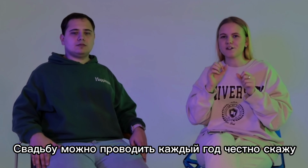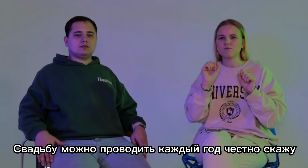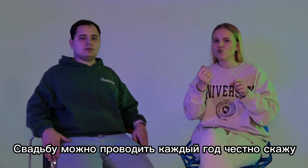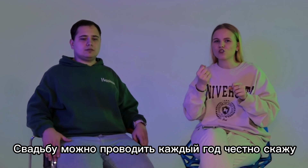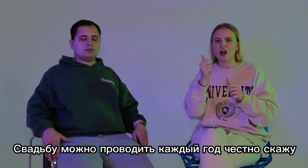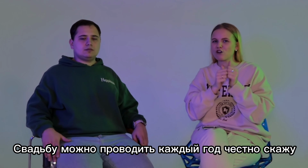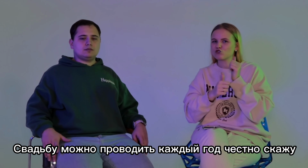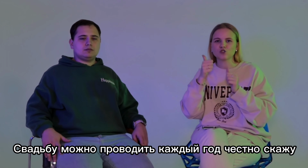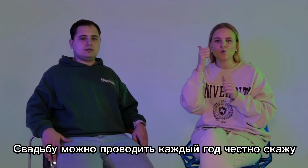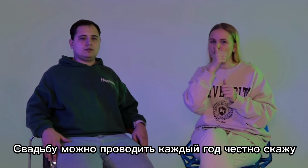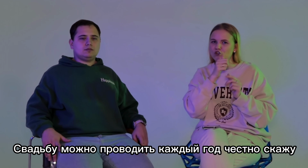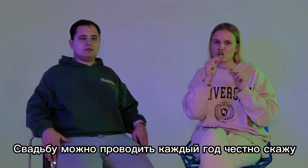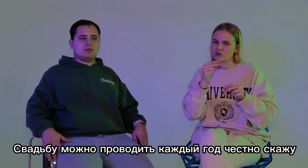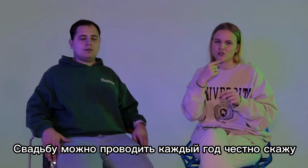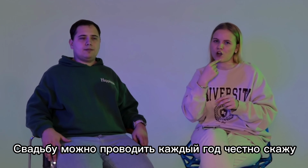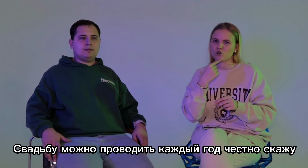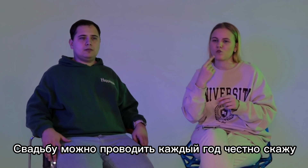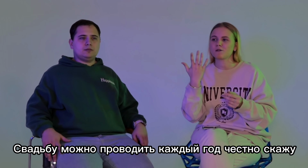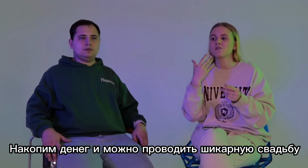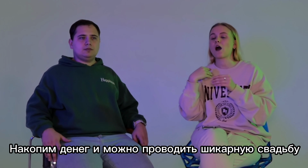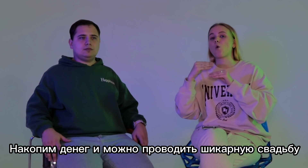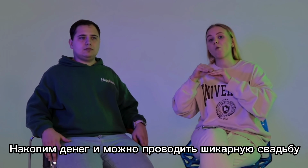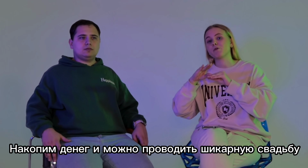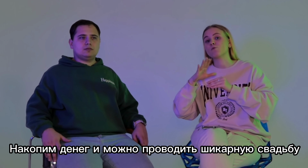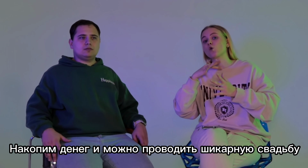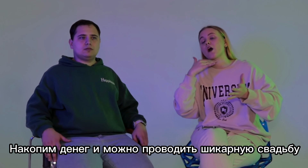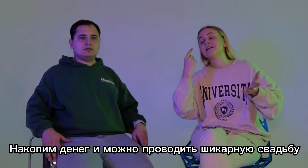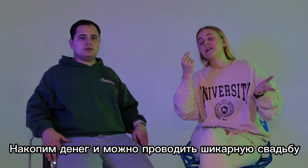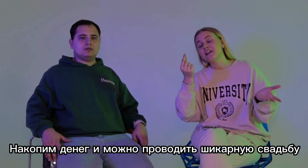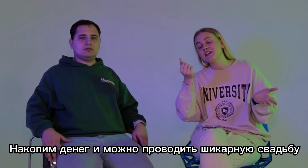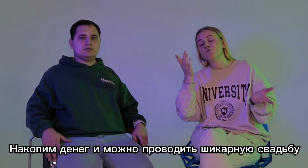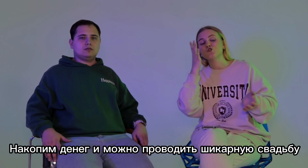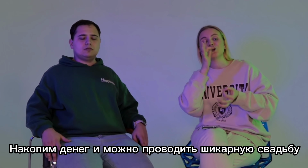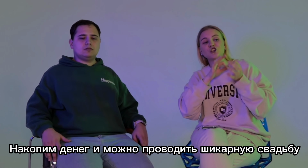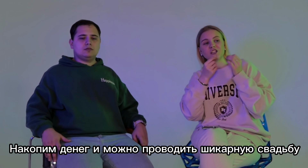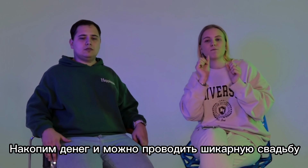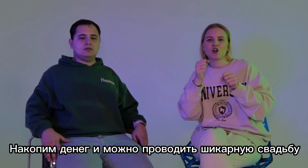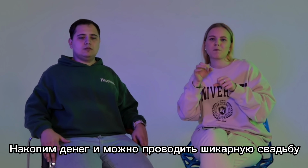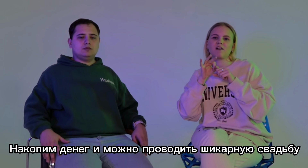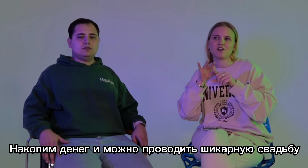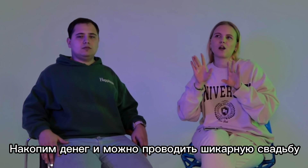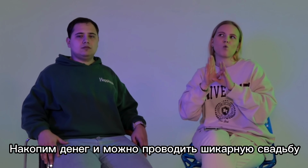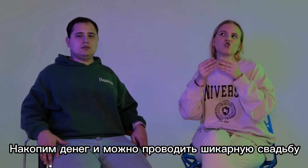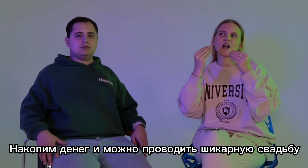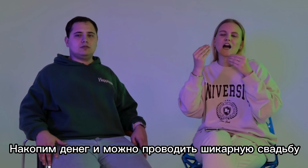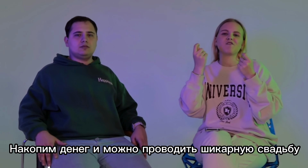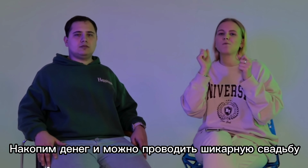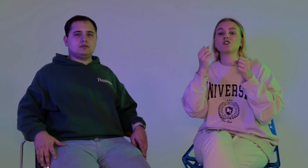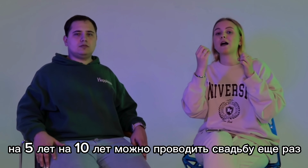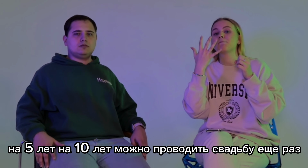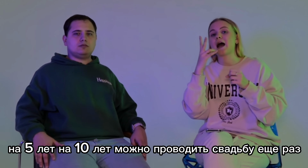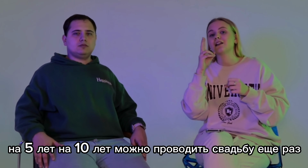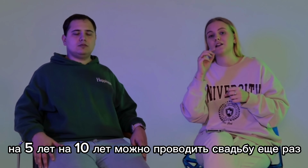Проводить можно каждый год еще там кому. Ведь мы накопим много денег, будет лишний день, можно проводить такую же карту, там можно на 5 лет,